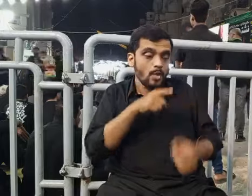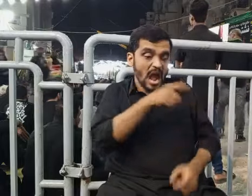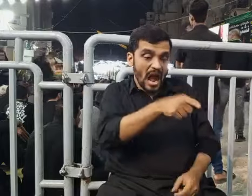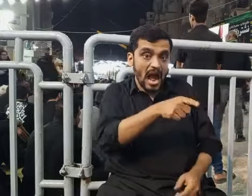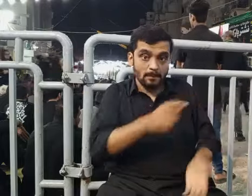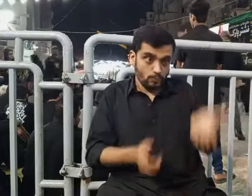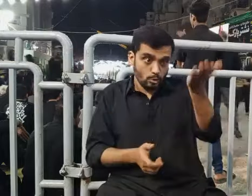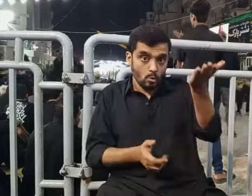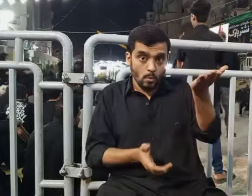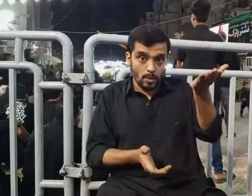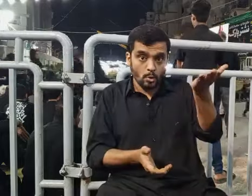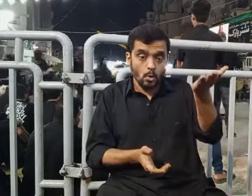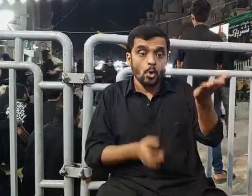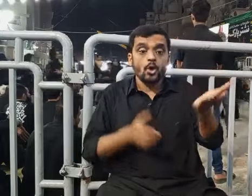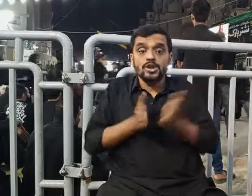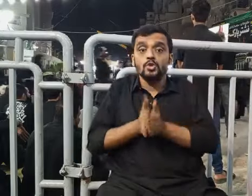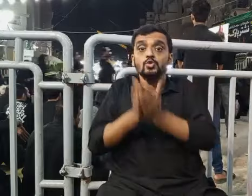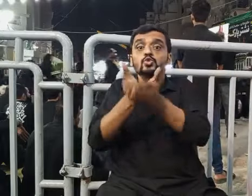نہیں ہے. 950 سال تبلیغ